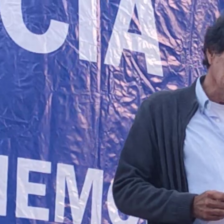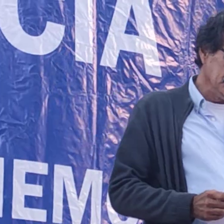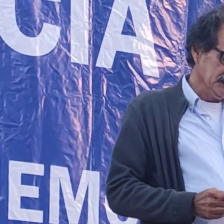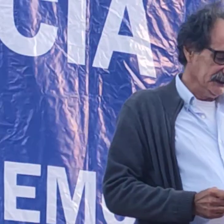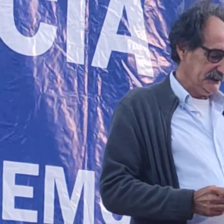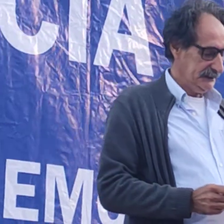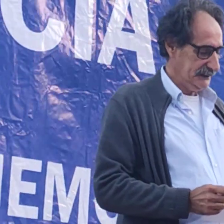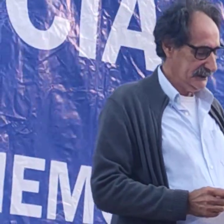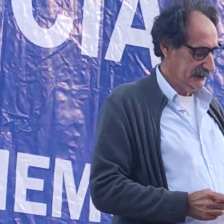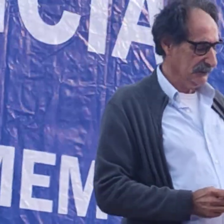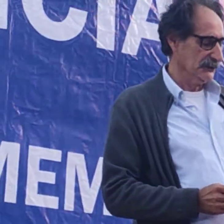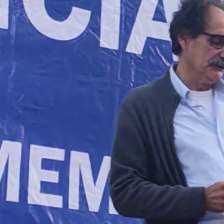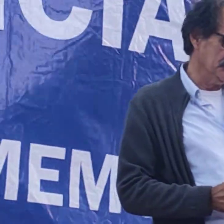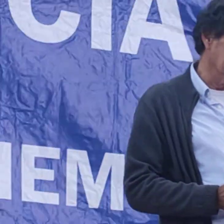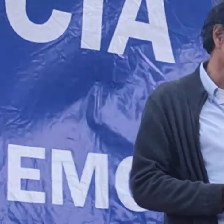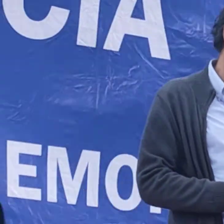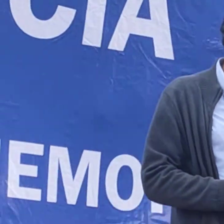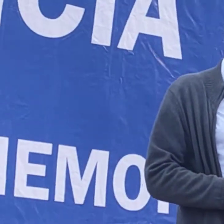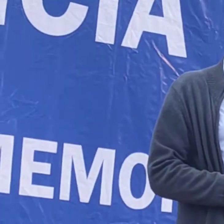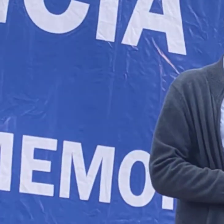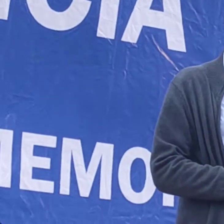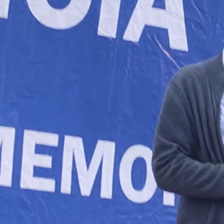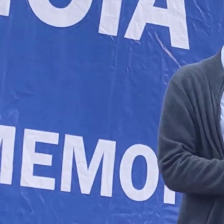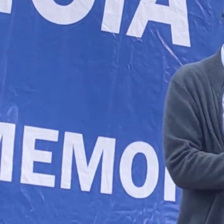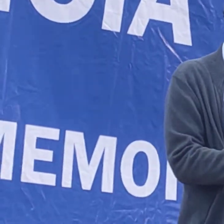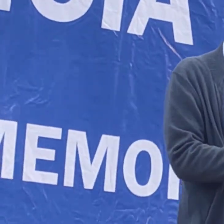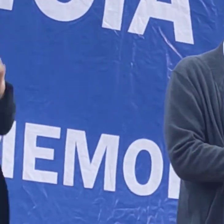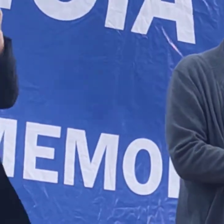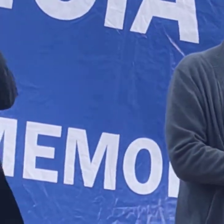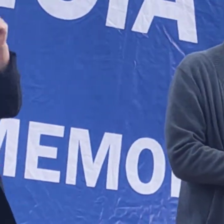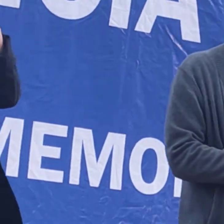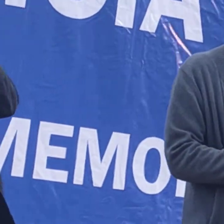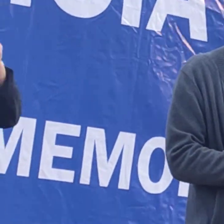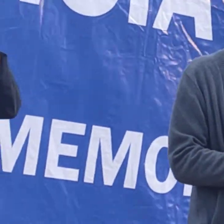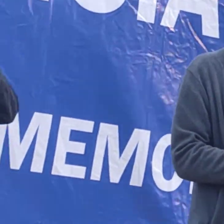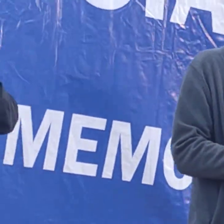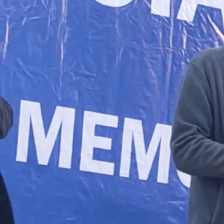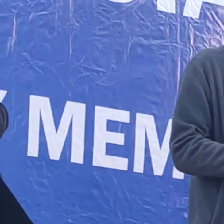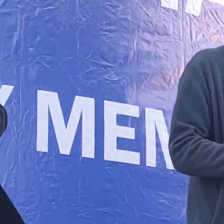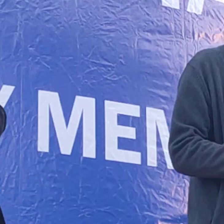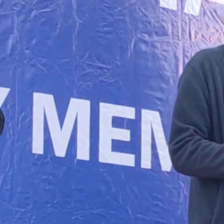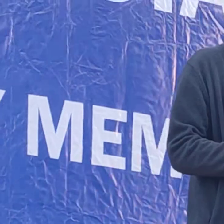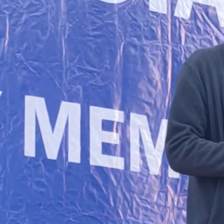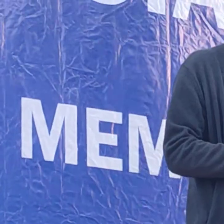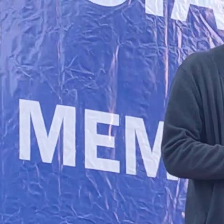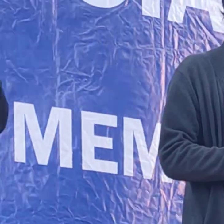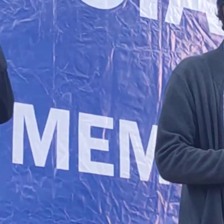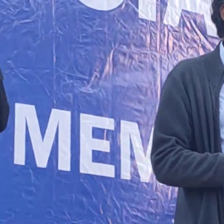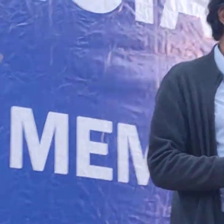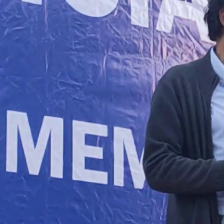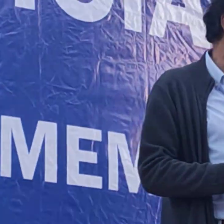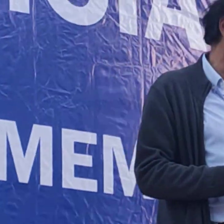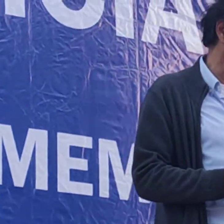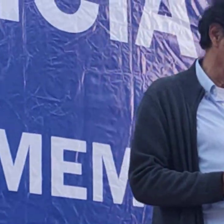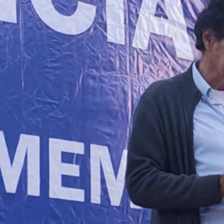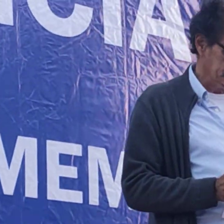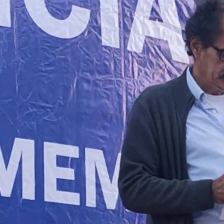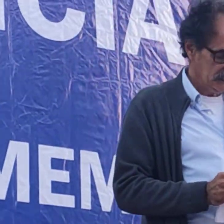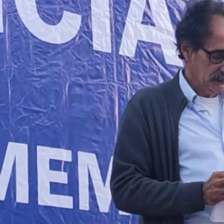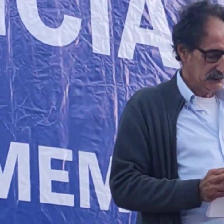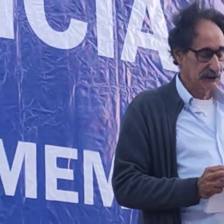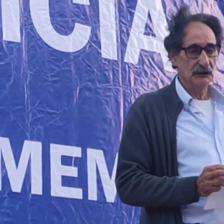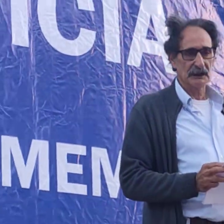Señora Intendenta Montevideo, Ingeniera Carolina Cosa, autoridades nacionales y